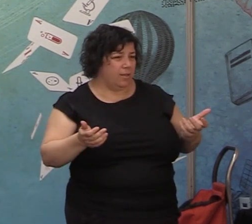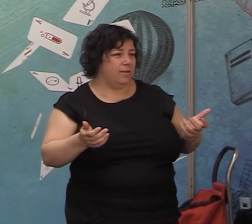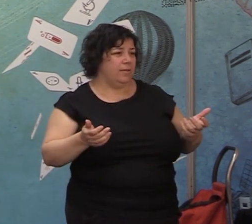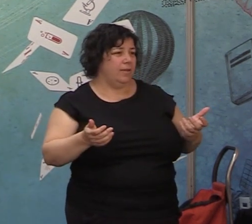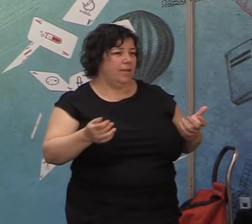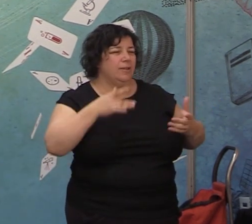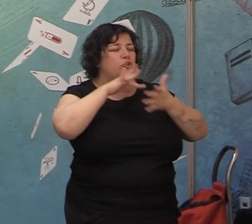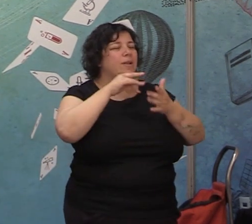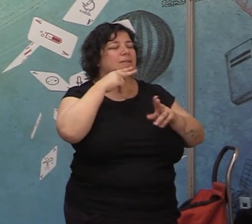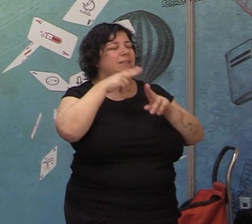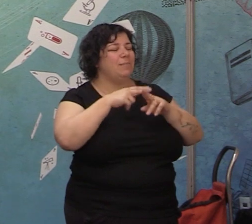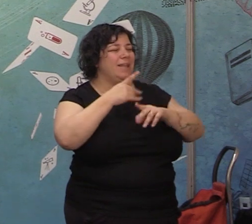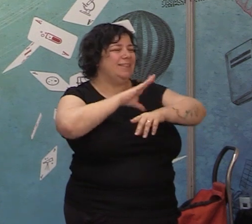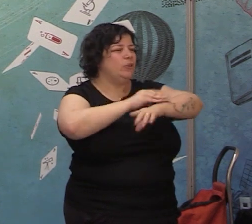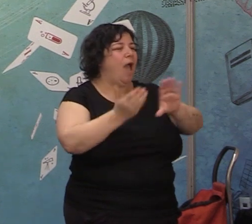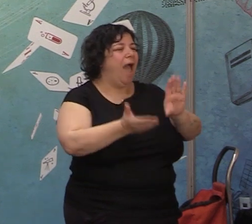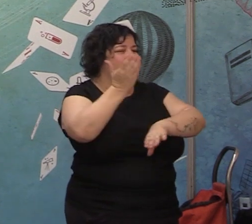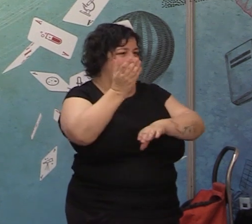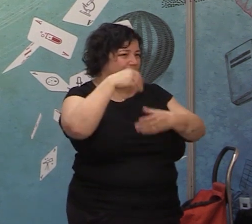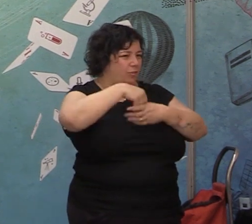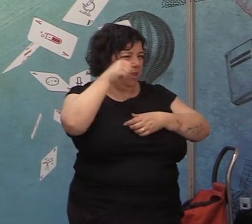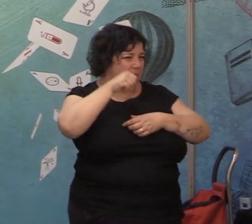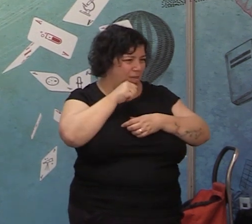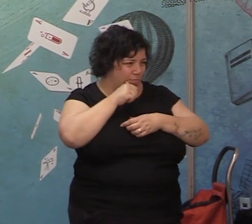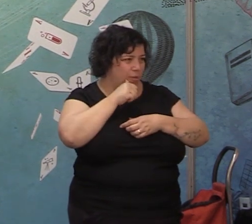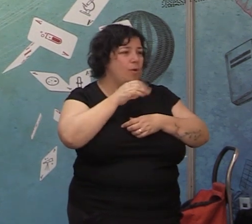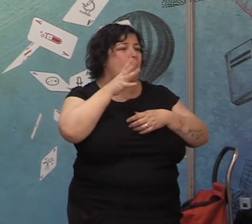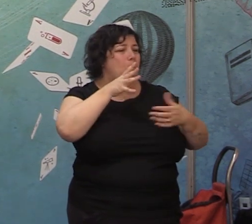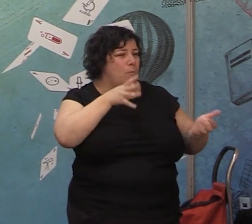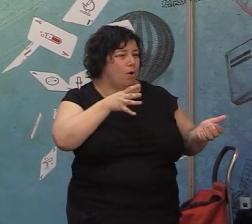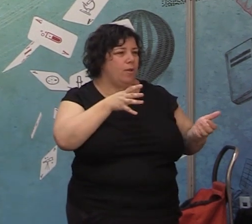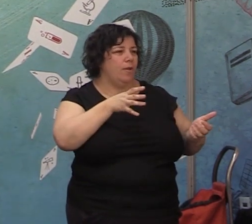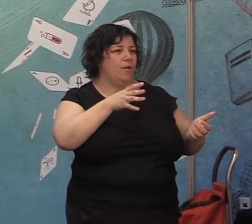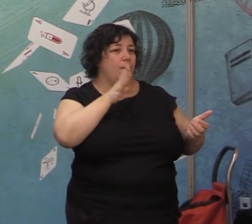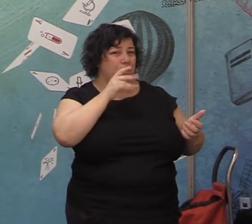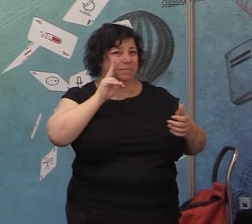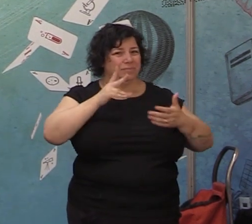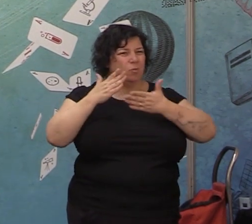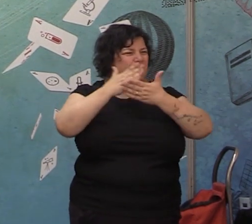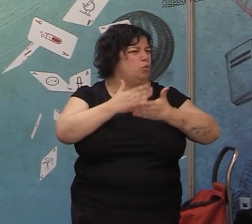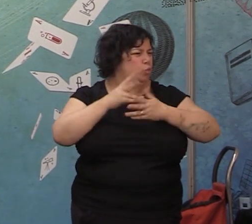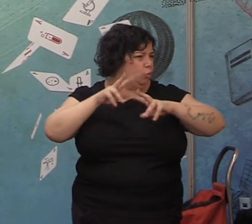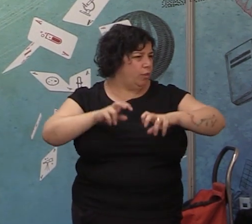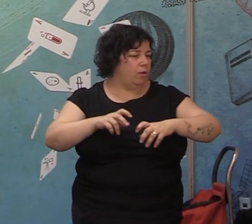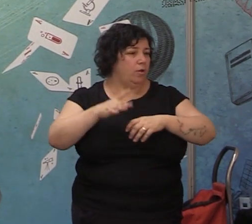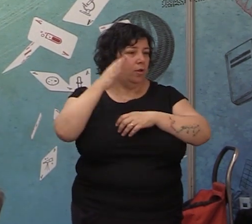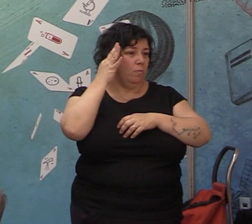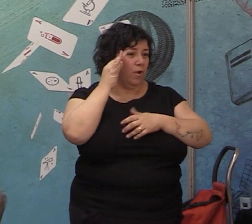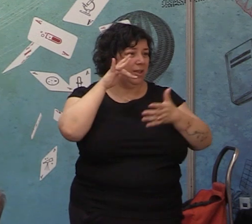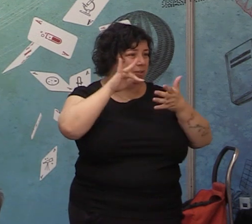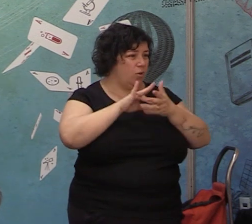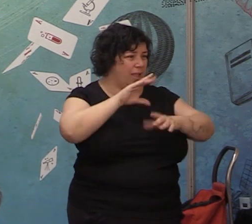La preeclampsia, la hipertensión en el embarazo. ¿Por qué? Porque se vio en este estudio que las mujeres que habían